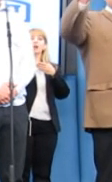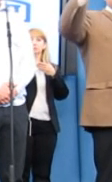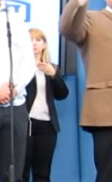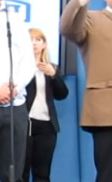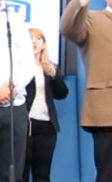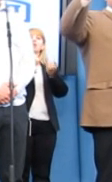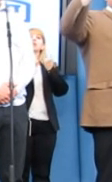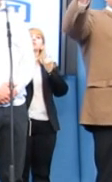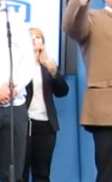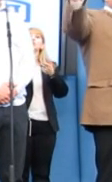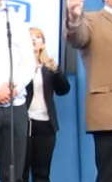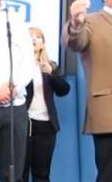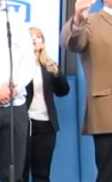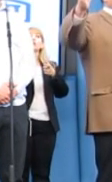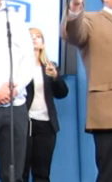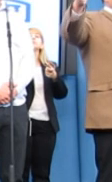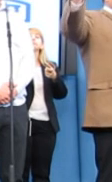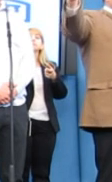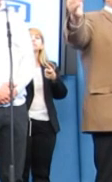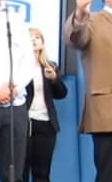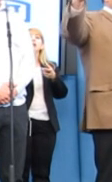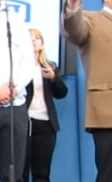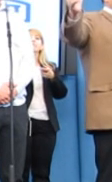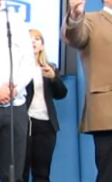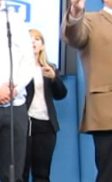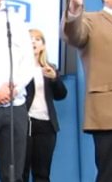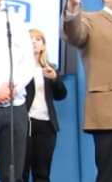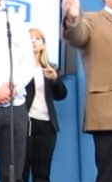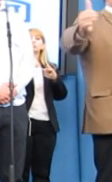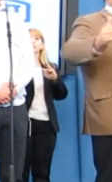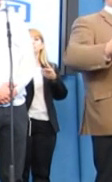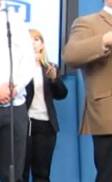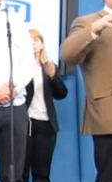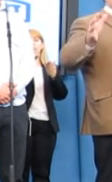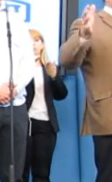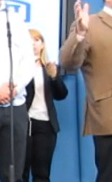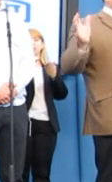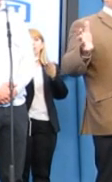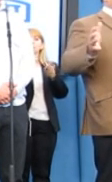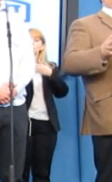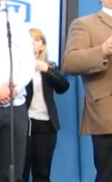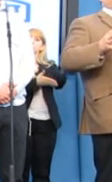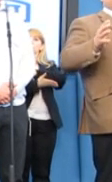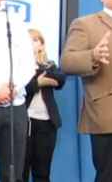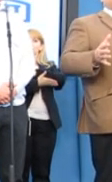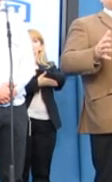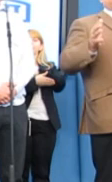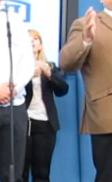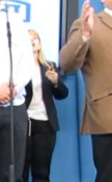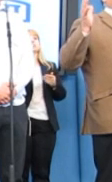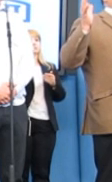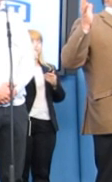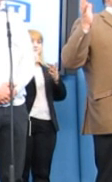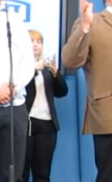minimalnej kwoty honorarium, która wynika z rozporządzenia ministra sprawiedliwości. Takie są zasady. Dwa, co